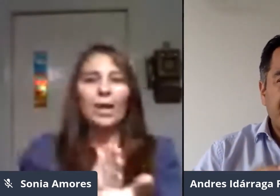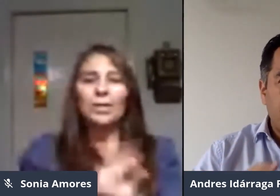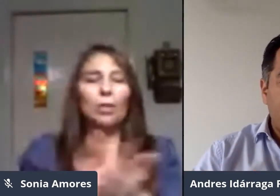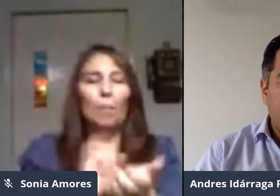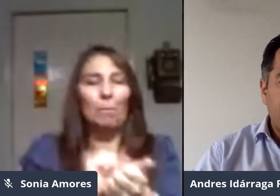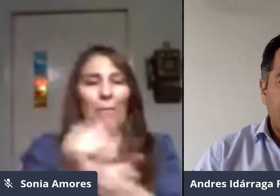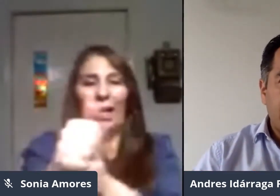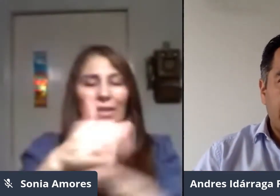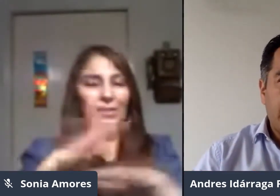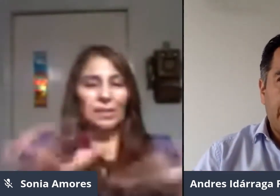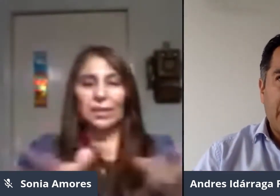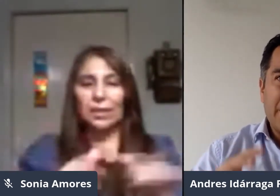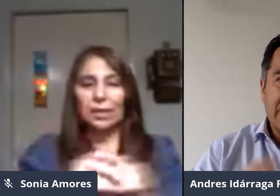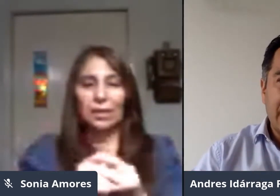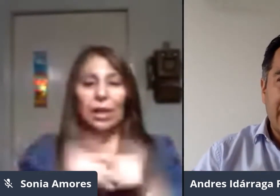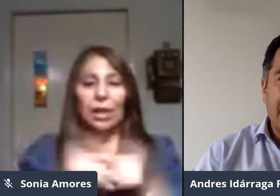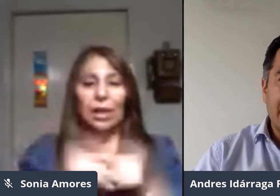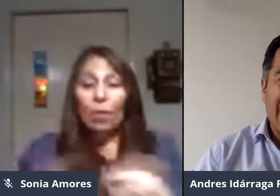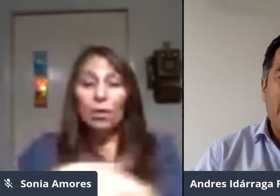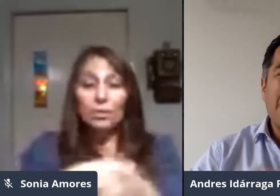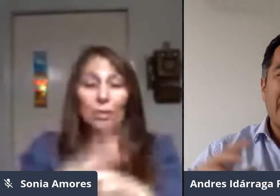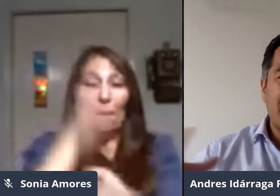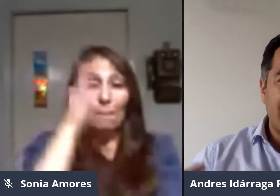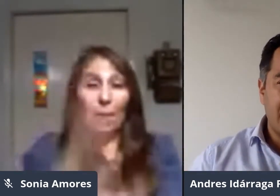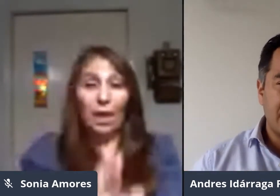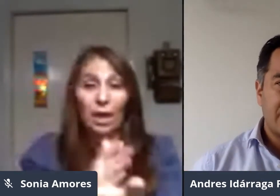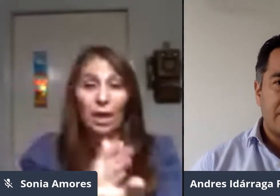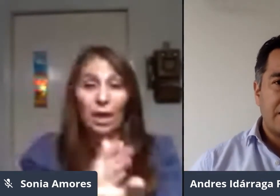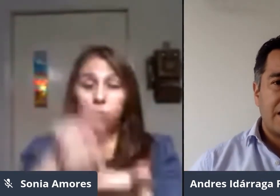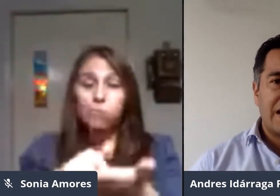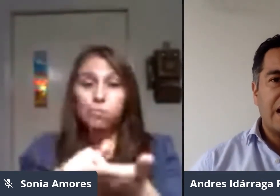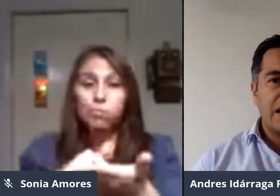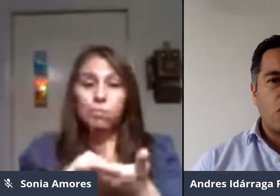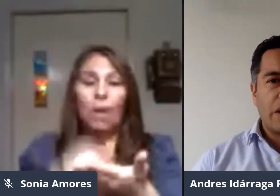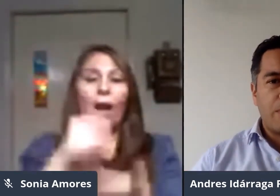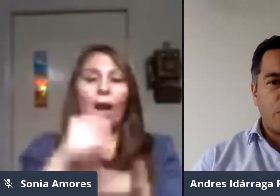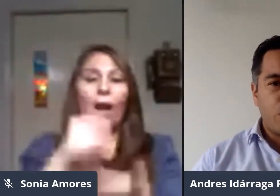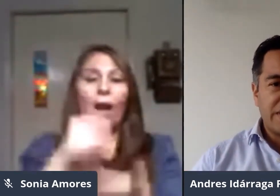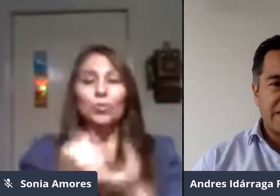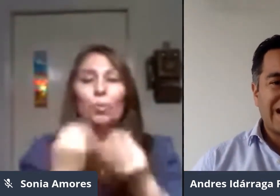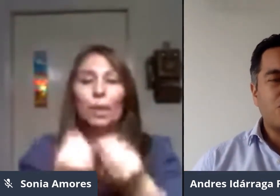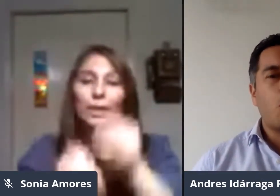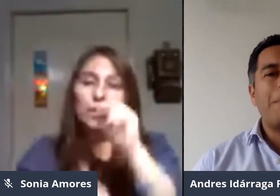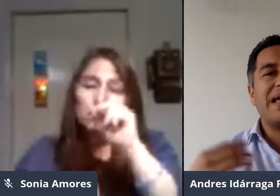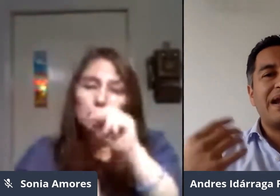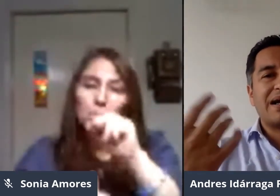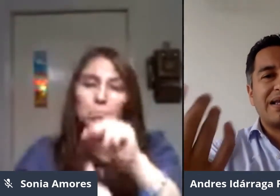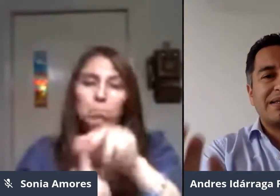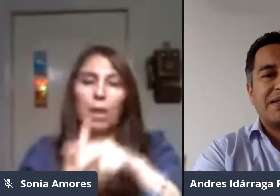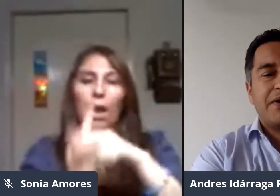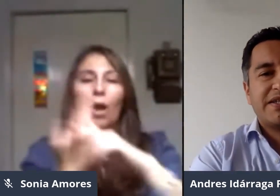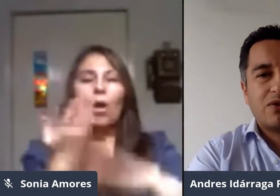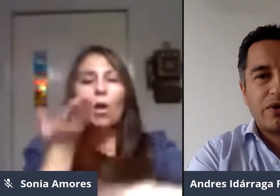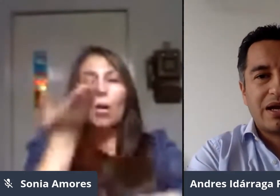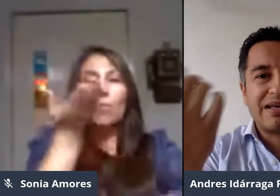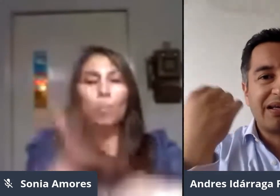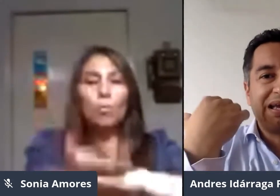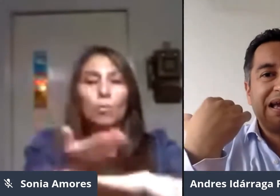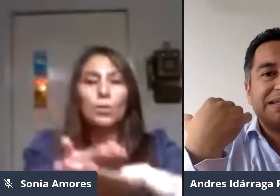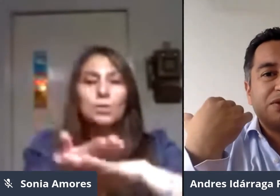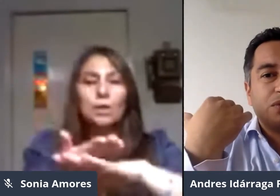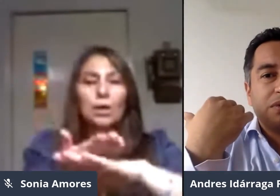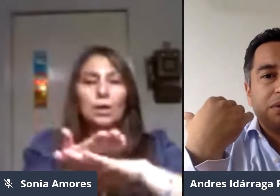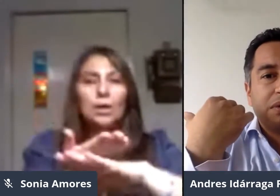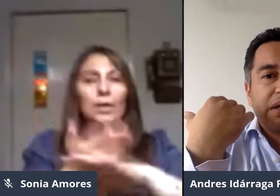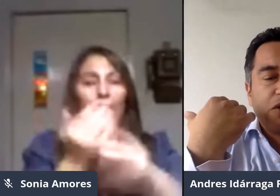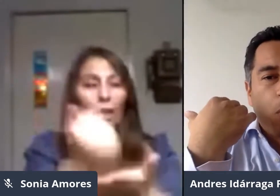va a conllevar permitir que emerja en realidad una propuesta que supere la crisis civilizatoria.